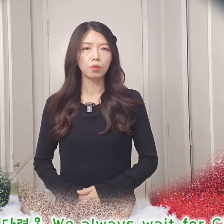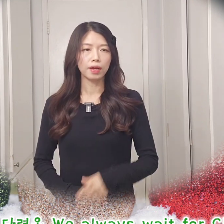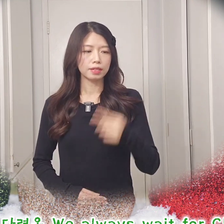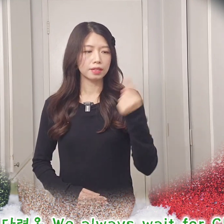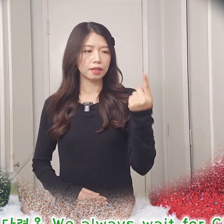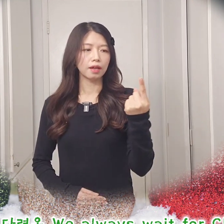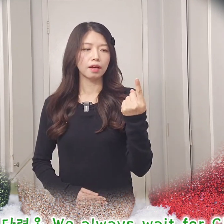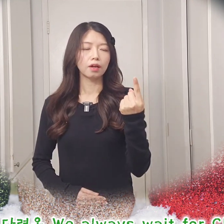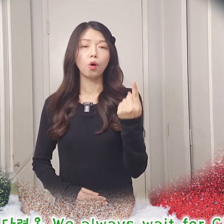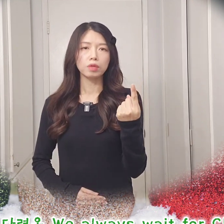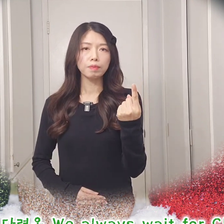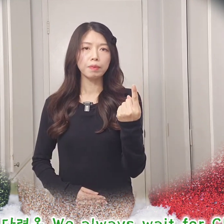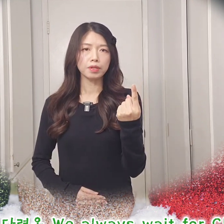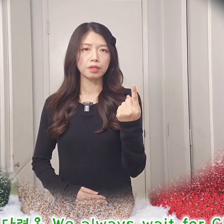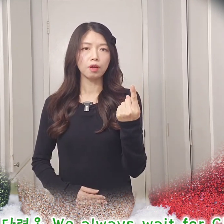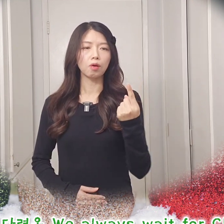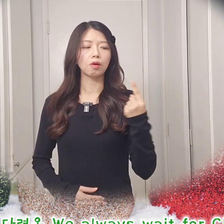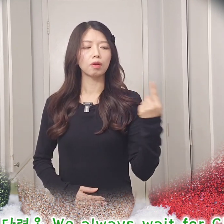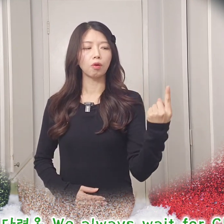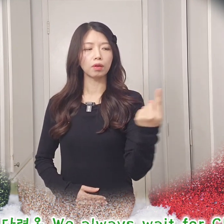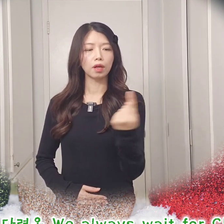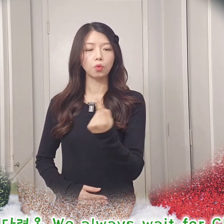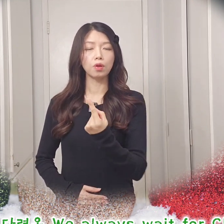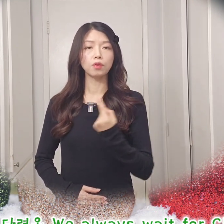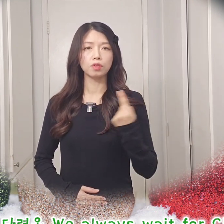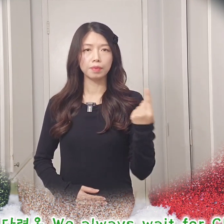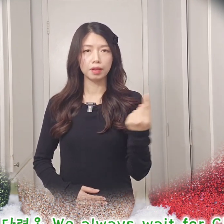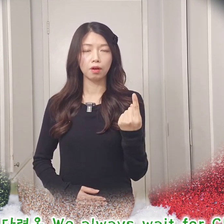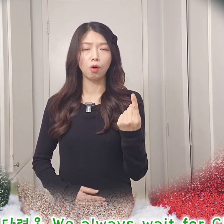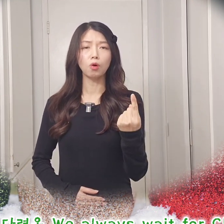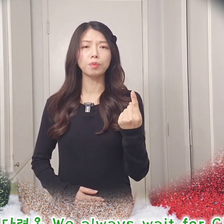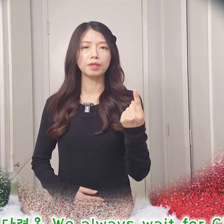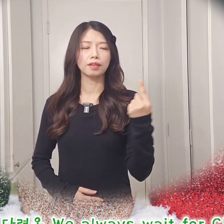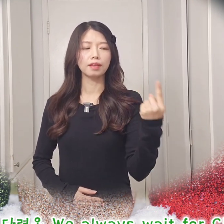always. 검지만 피셔서 이렇게 돌려주시면 돼요. 어렵진 않은데